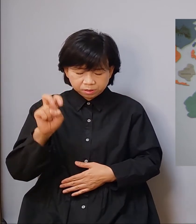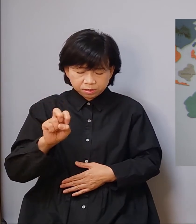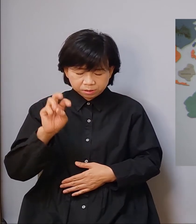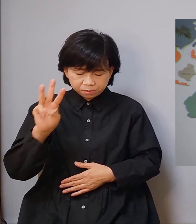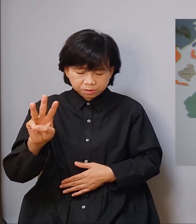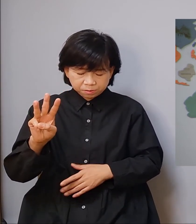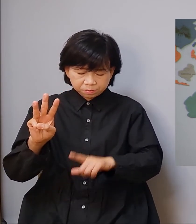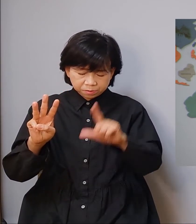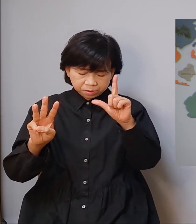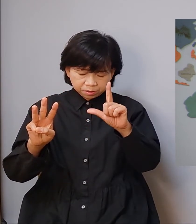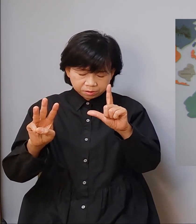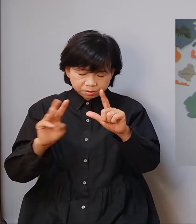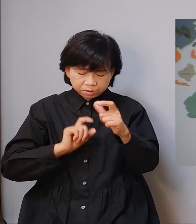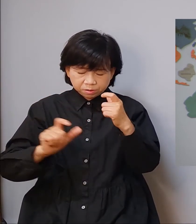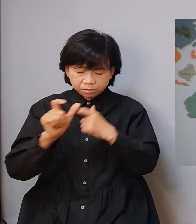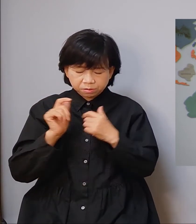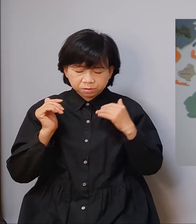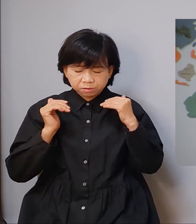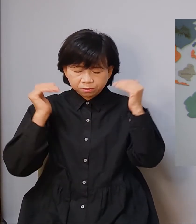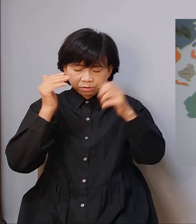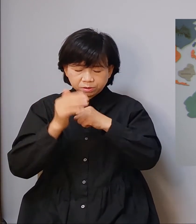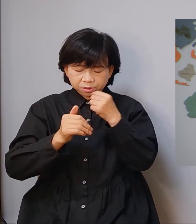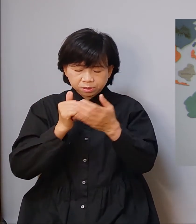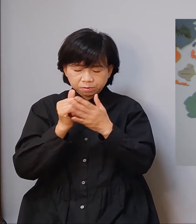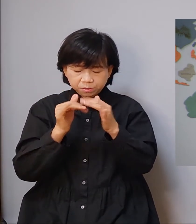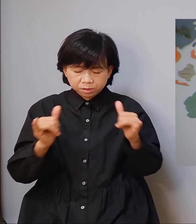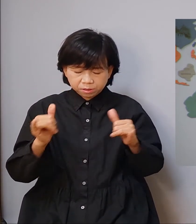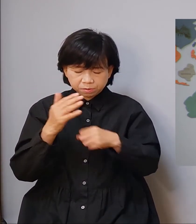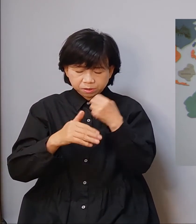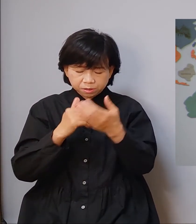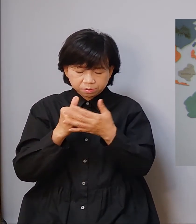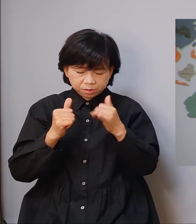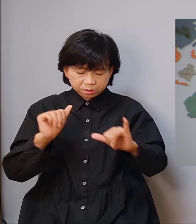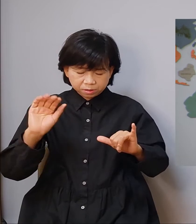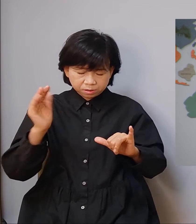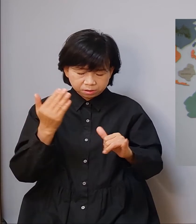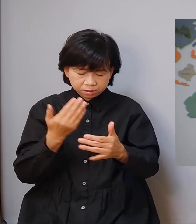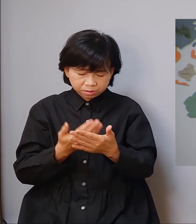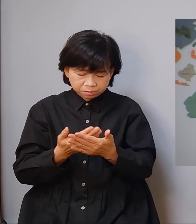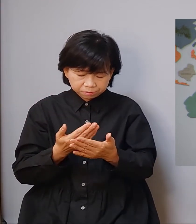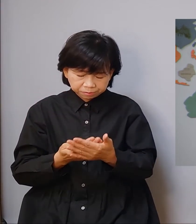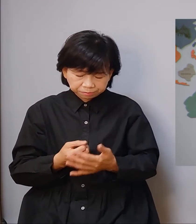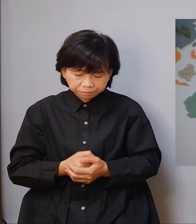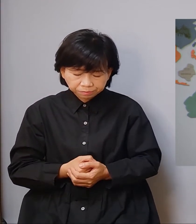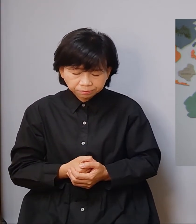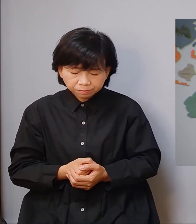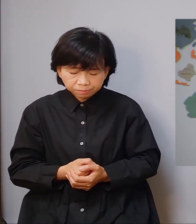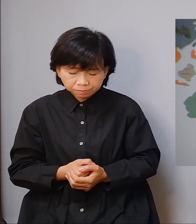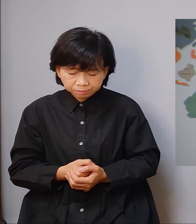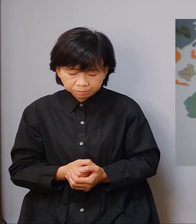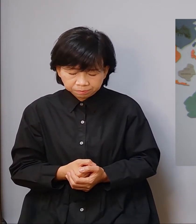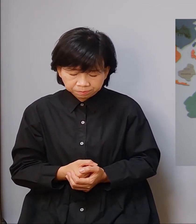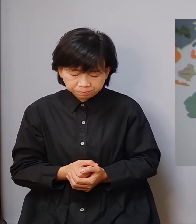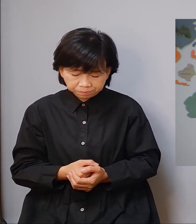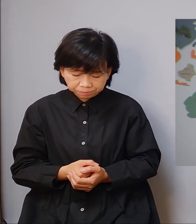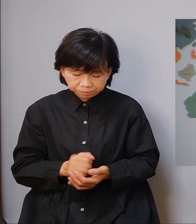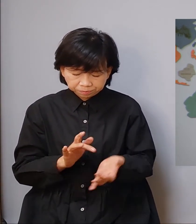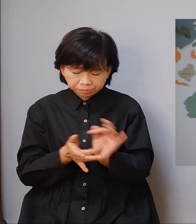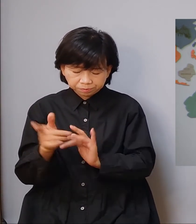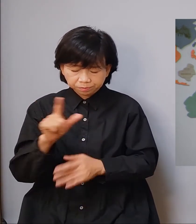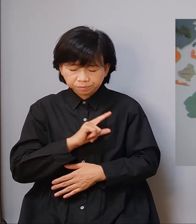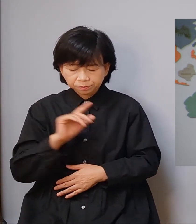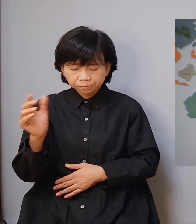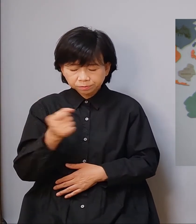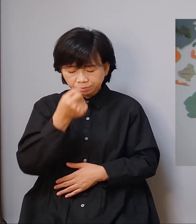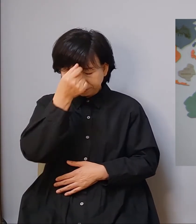2023년에는 보다 더 성숙된 하나님의 사람, 하나님의 자녀들 다 되실 수 있게 하여 주시옵소서. 예수님의